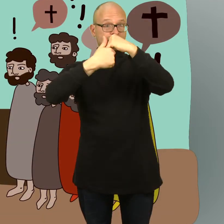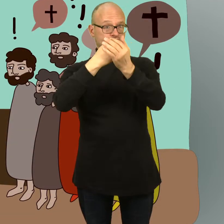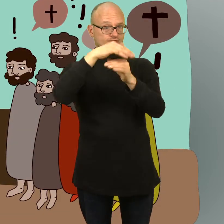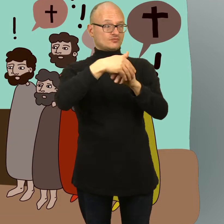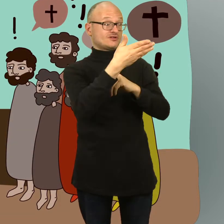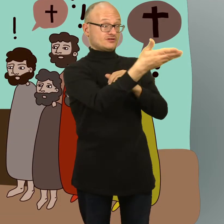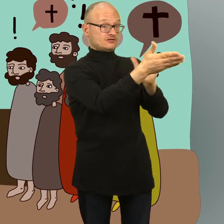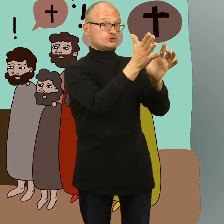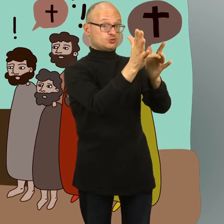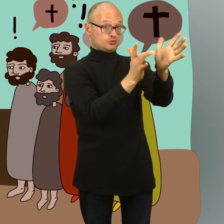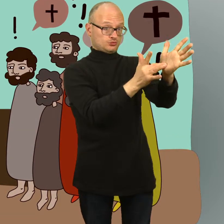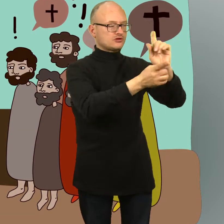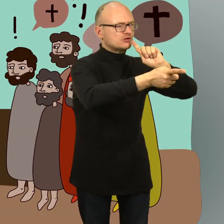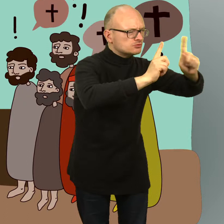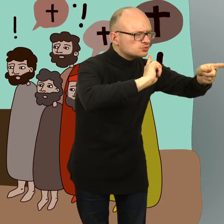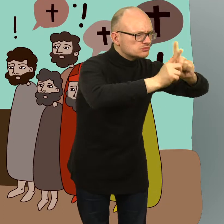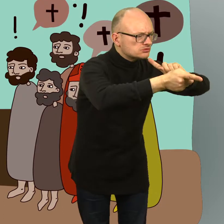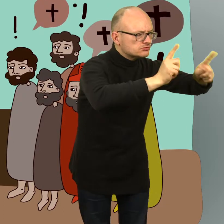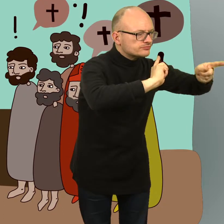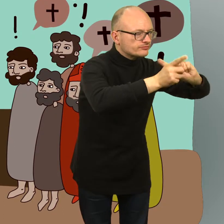Pilate parle à Jésus et aux chefs juifs.